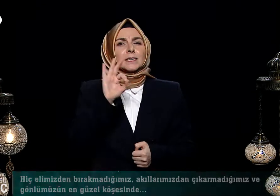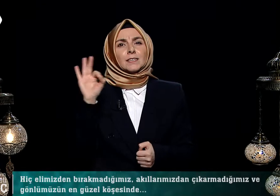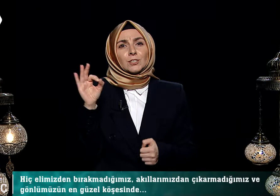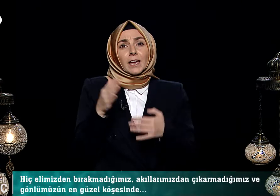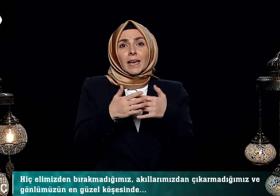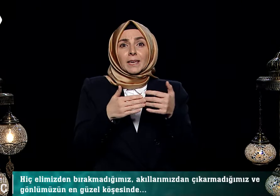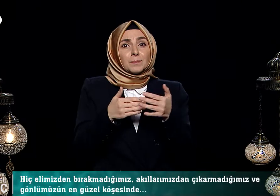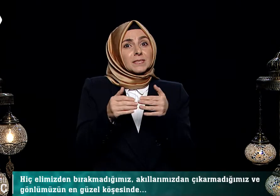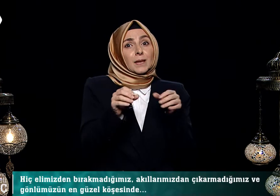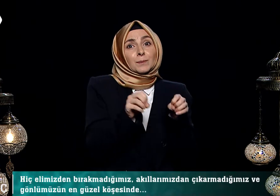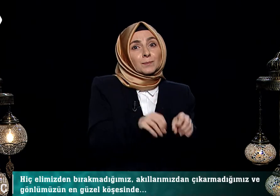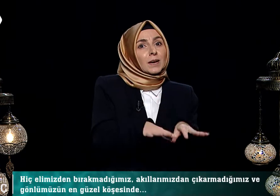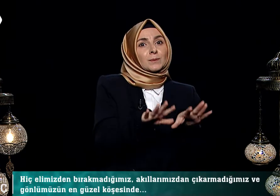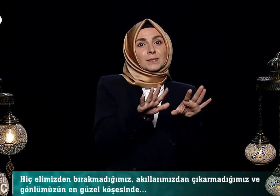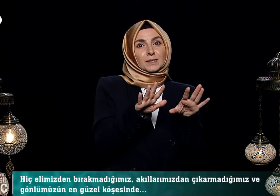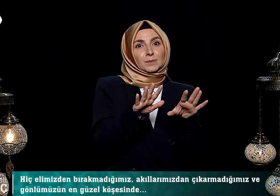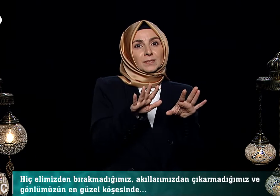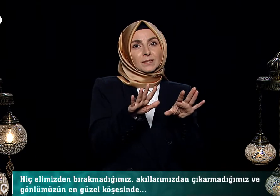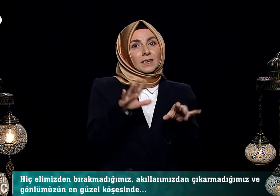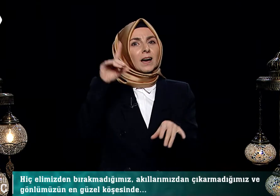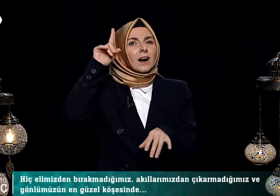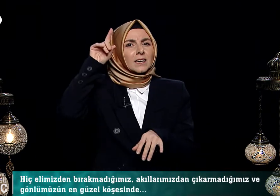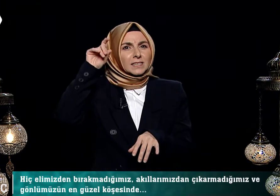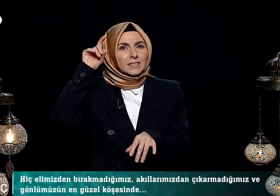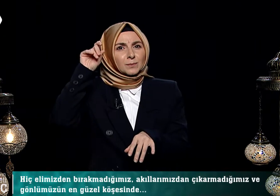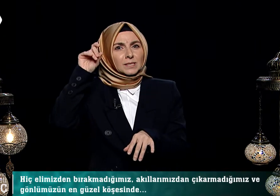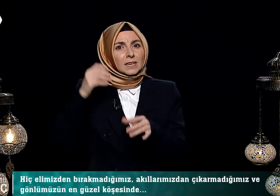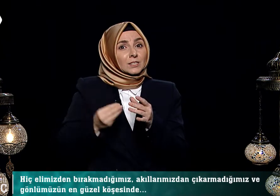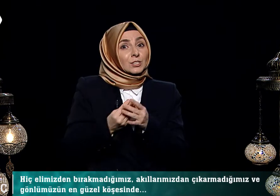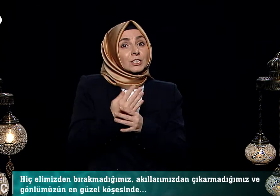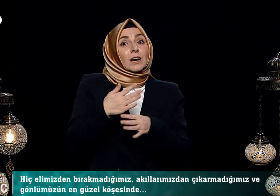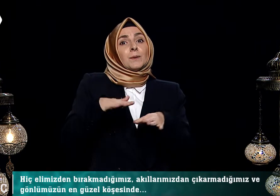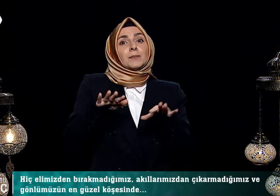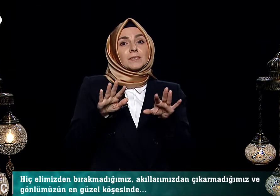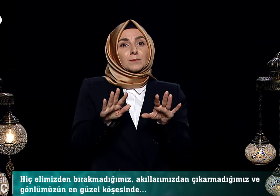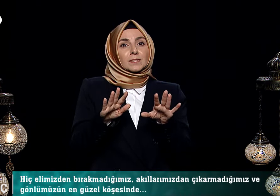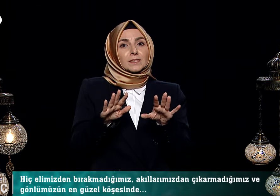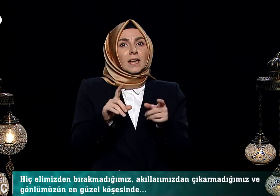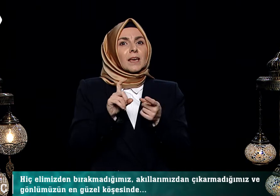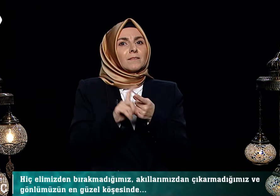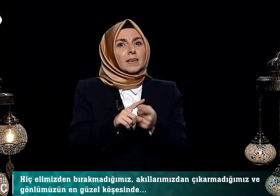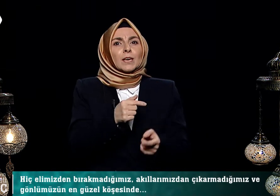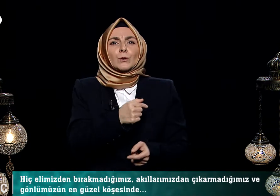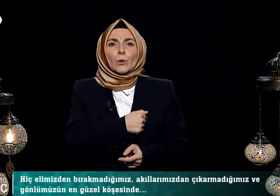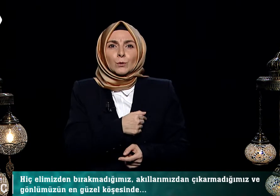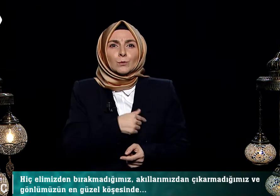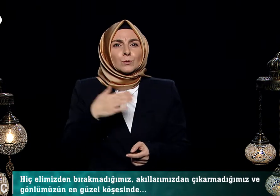Hiç elimizden bırakmadığımız, akıllarımızdan çıkarmadığımız ve gönlümüzün